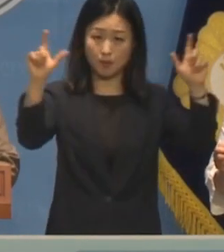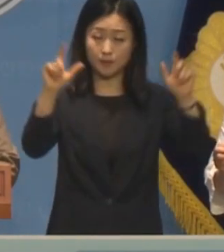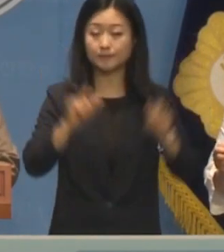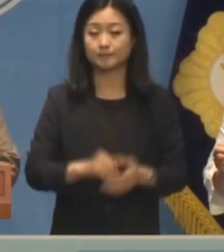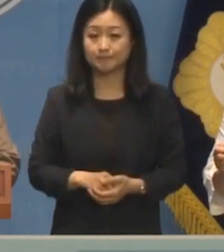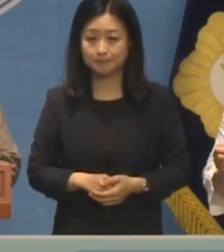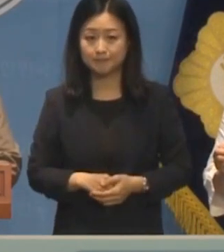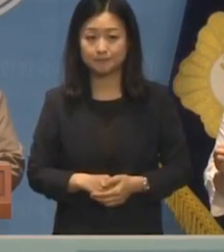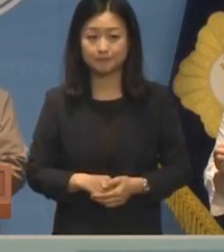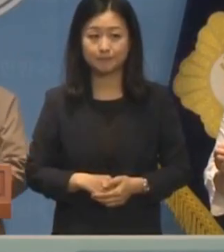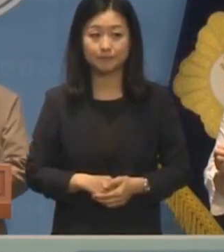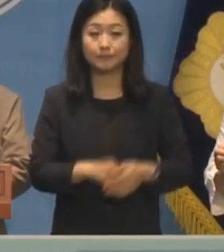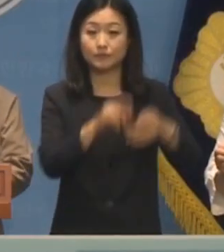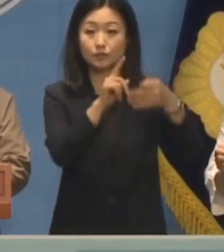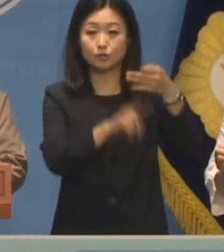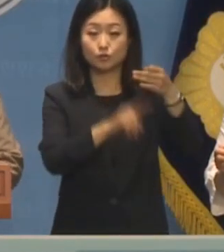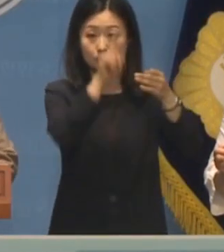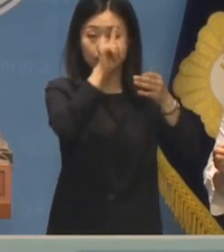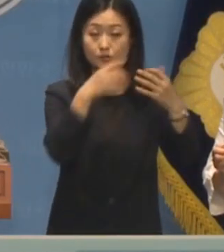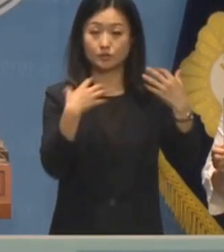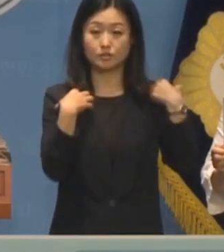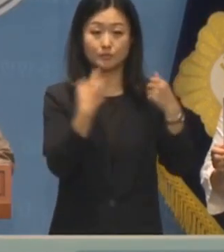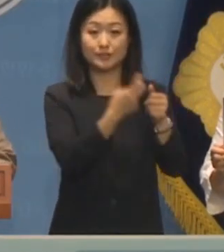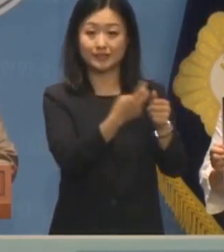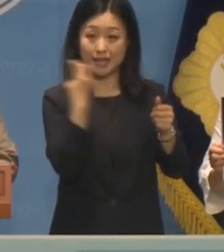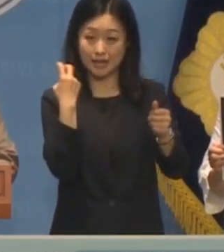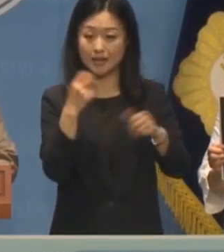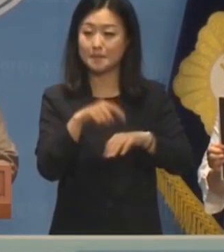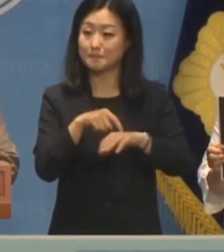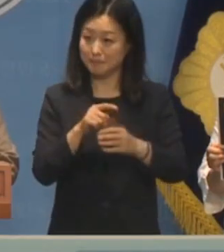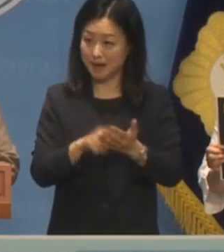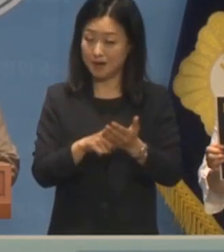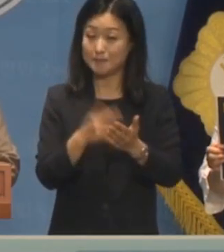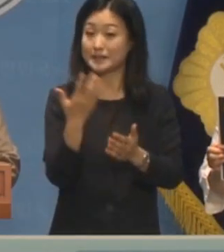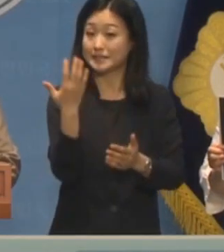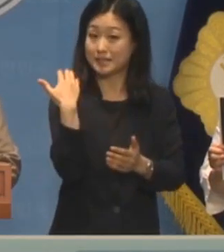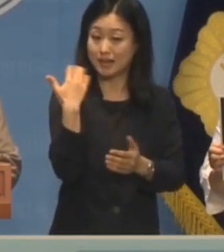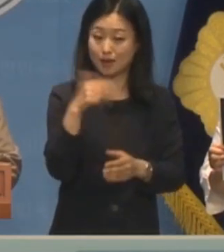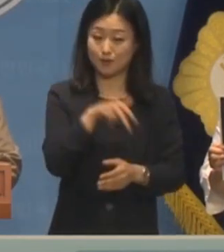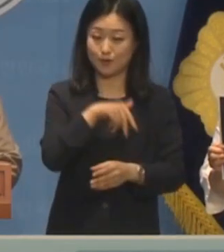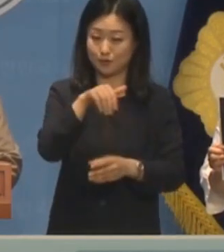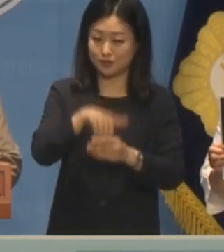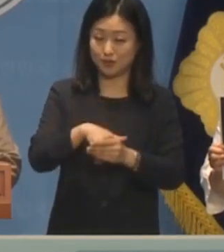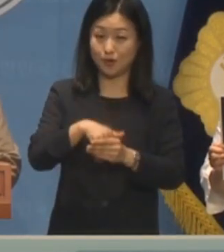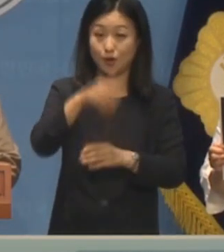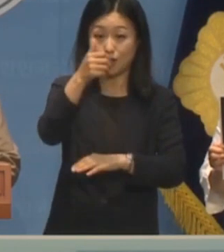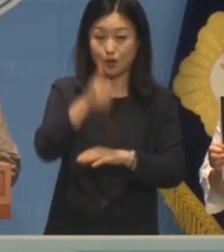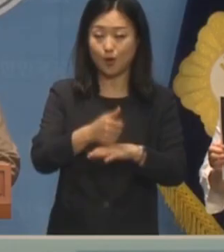바입니다. 윤석열 정권에 대한 탄핵 민심은 이미 지난 총선의